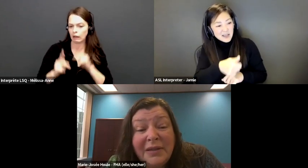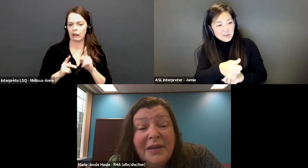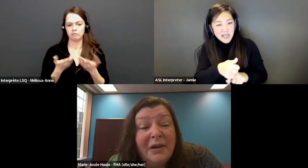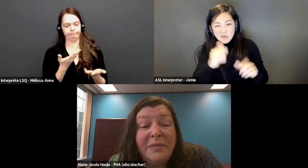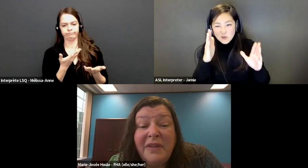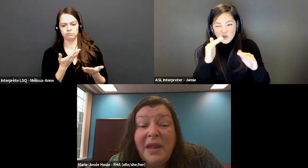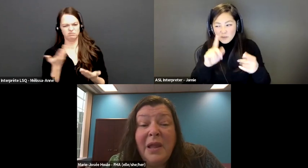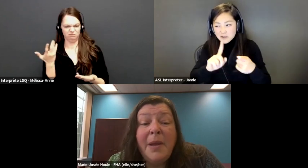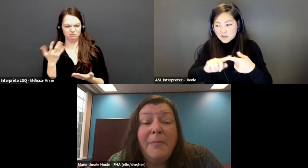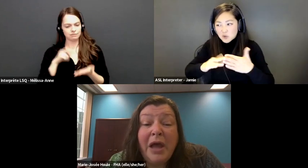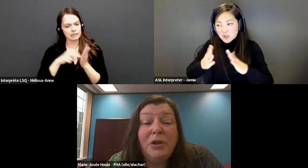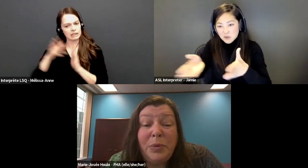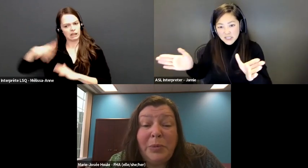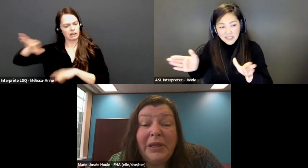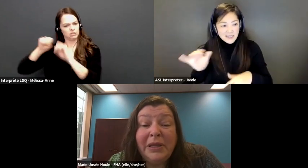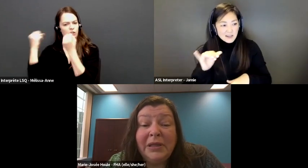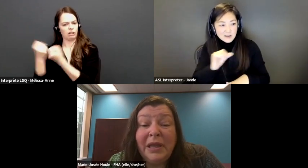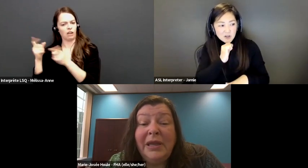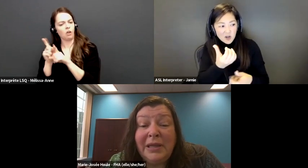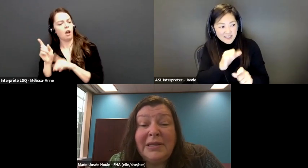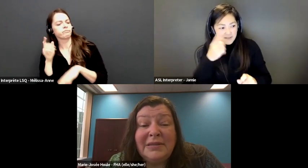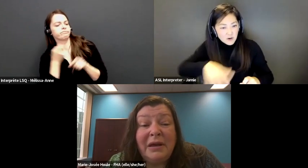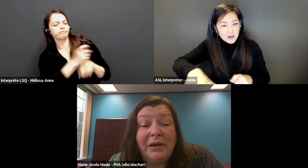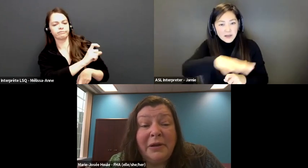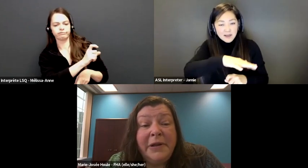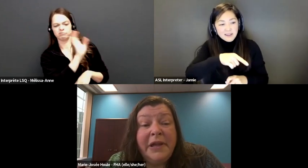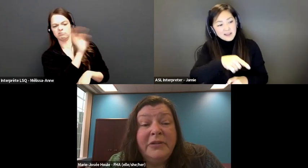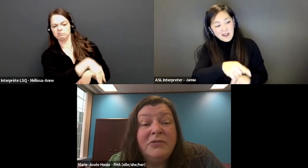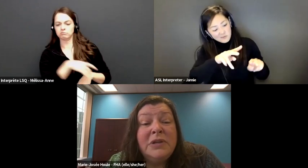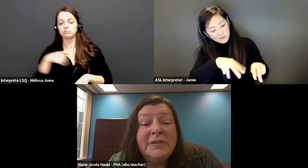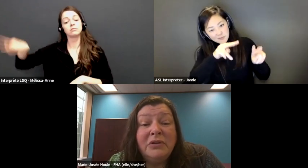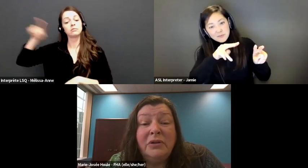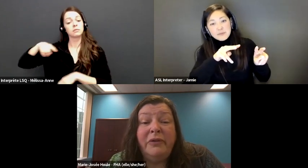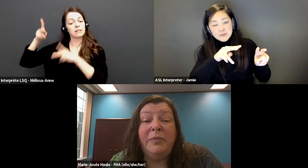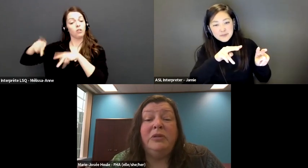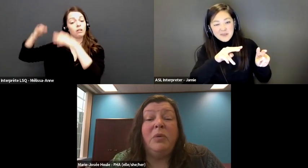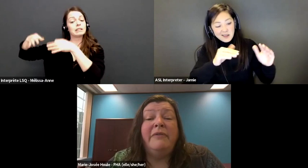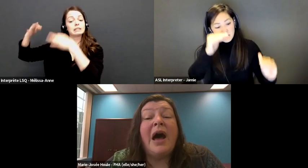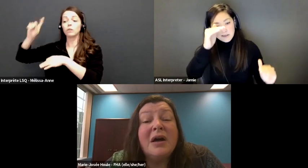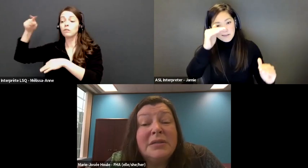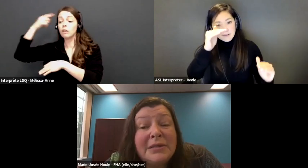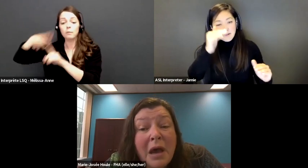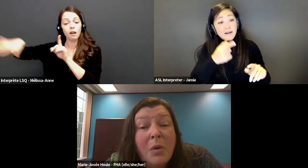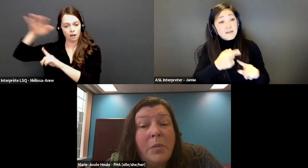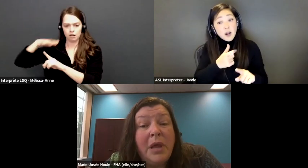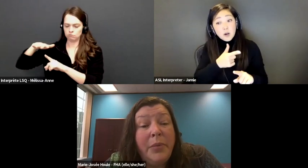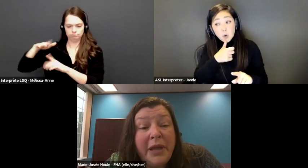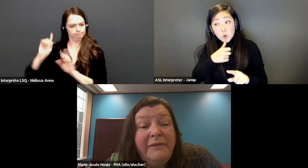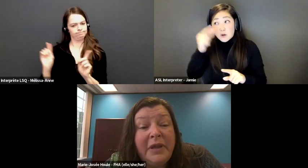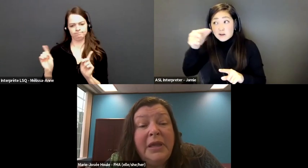sont traitées comme telles par le public et les décideurs, et tous les ordres de gouvernement doivent